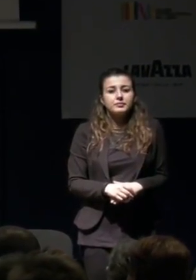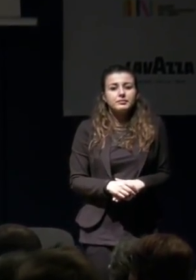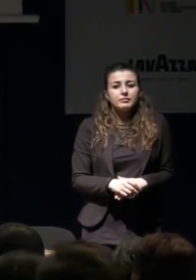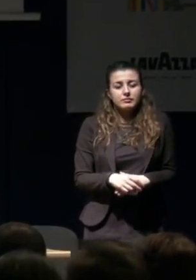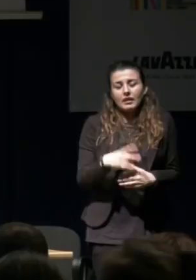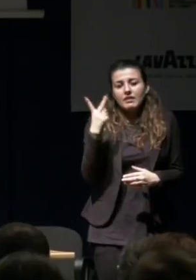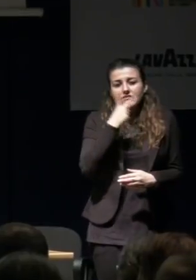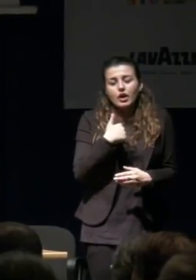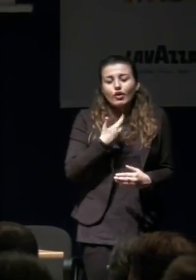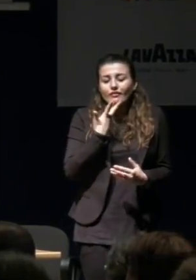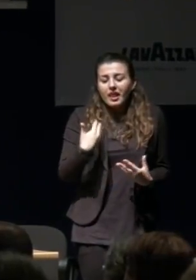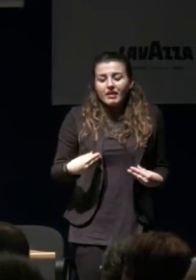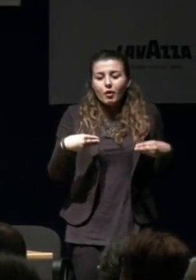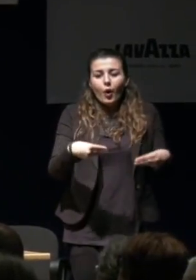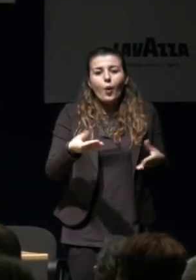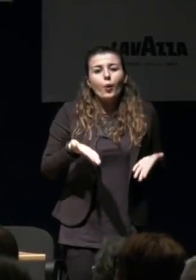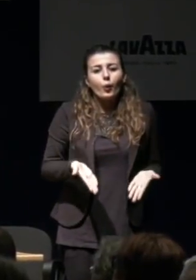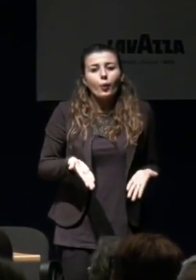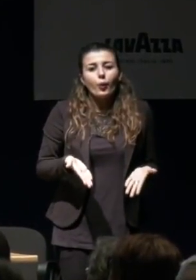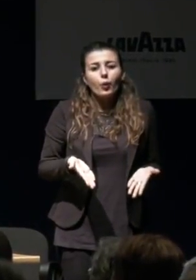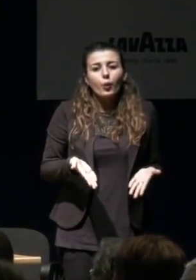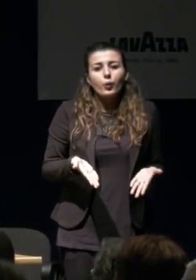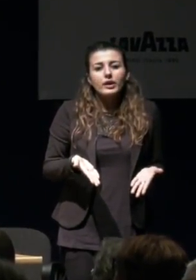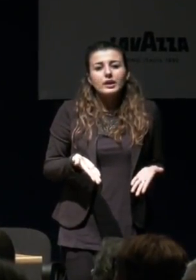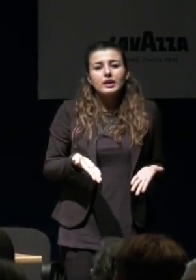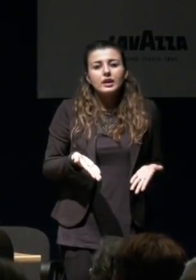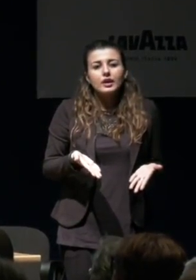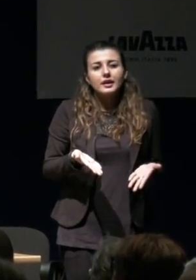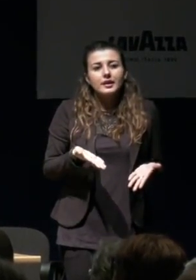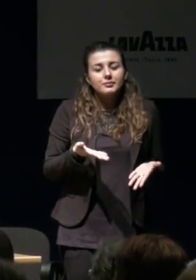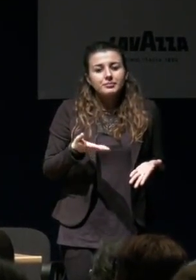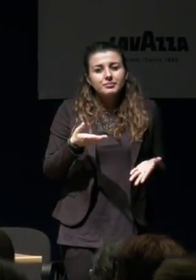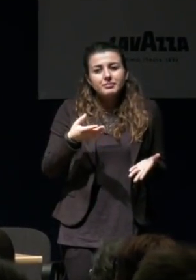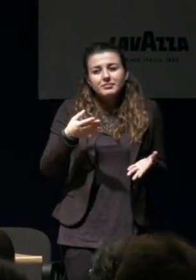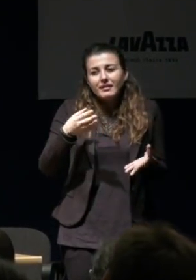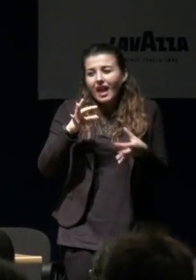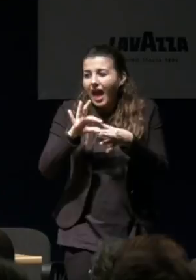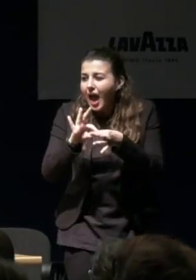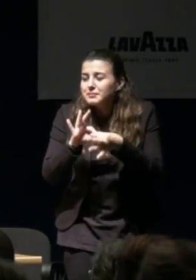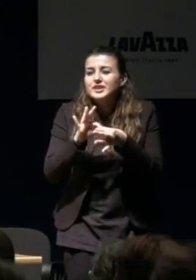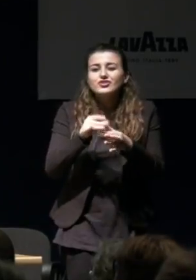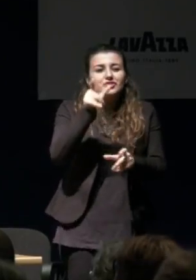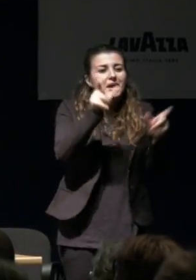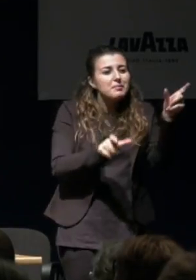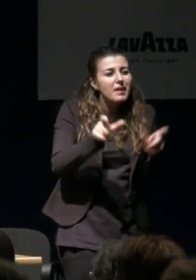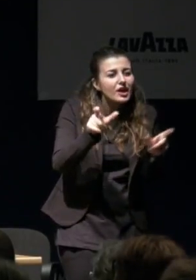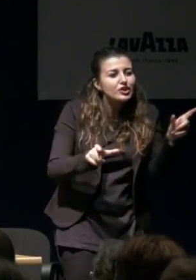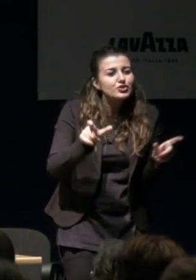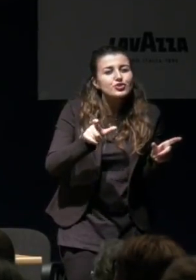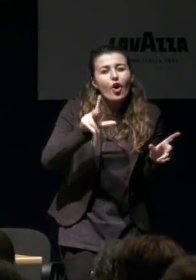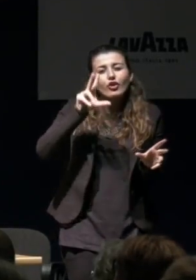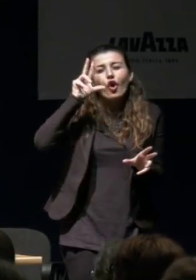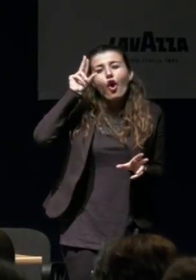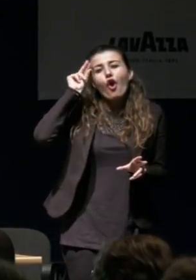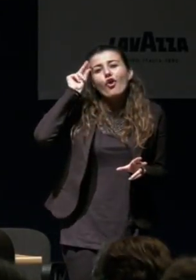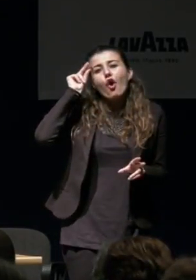avrei voluto essere qui con le persone con gli amici con le tante persone conosciute